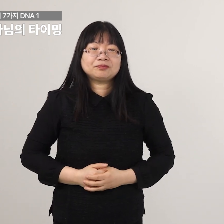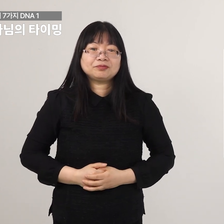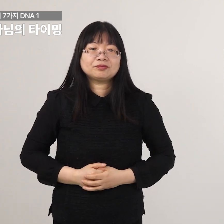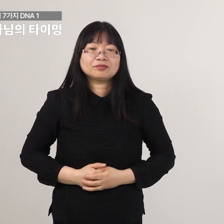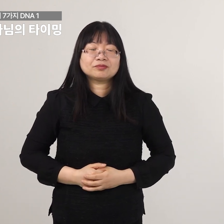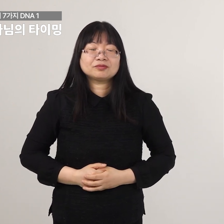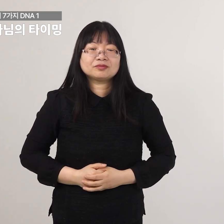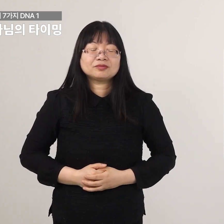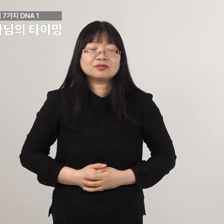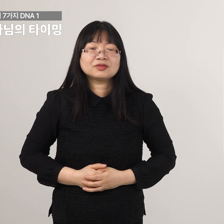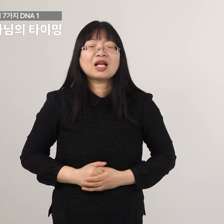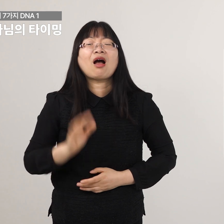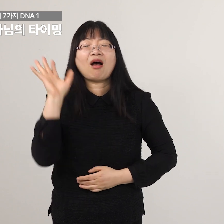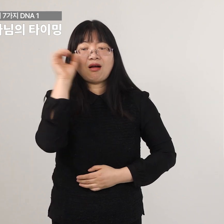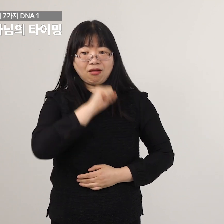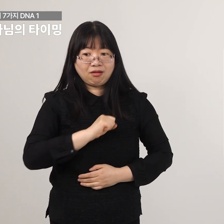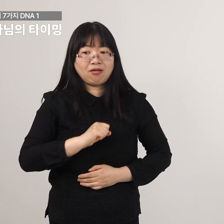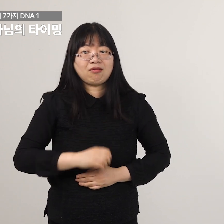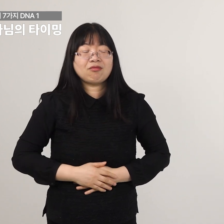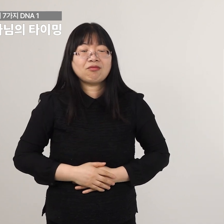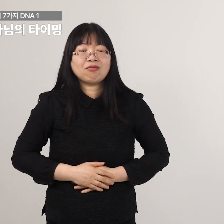자,